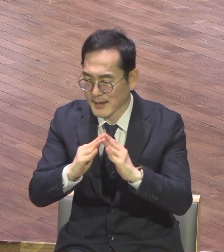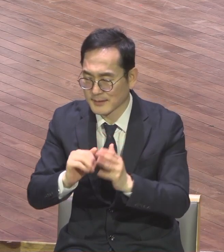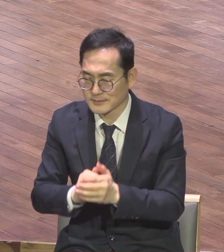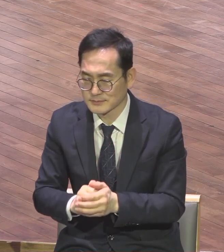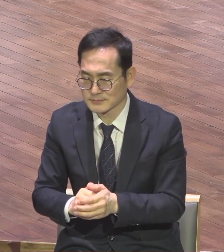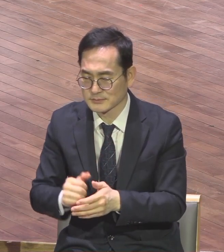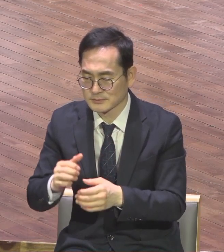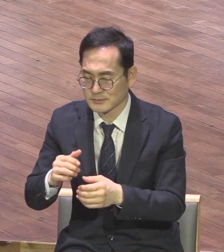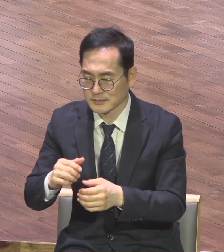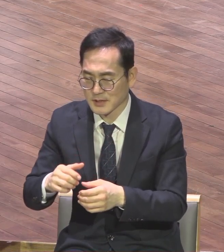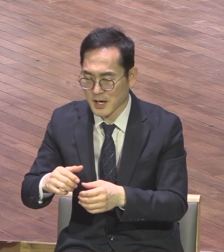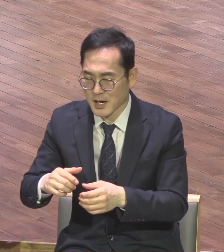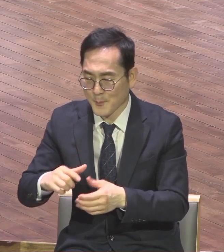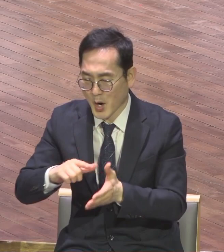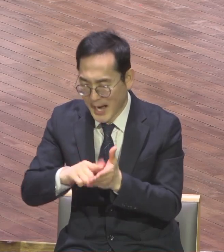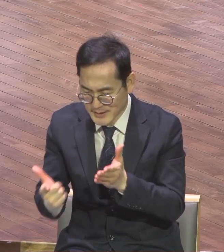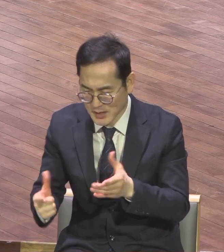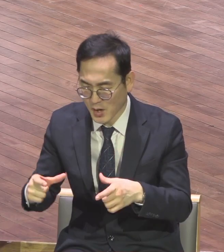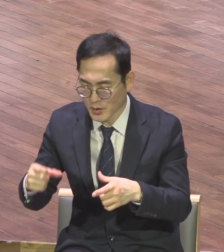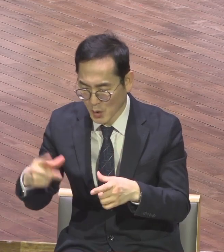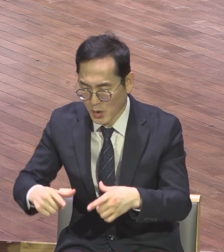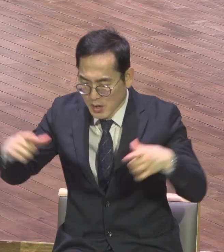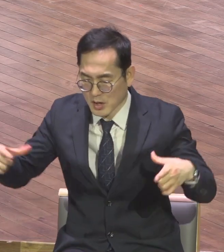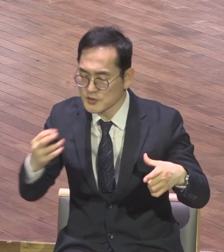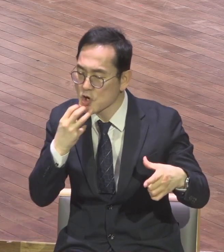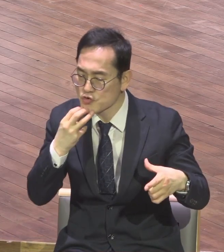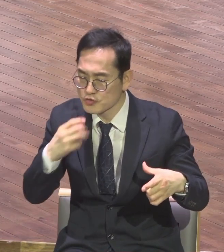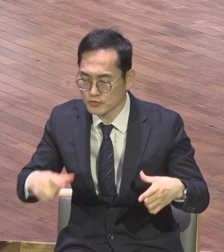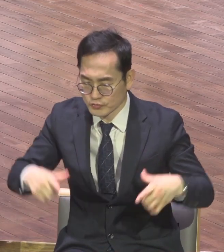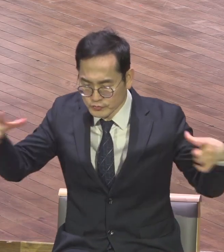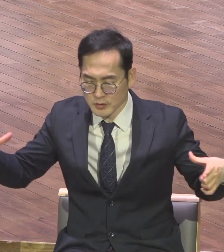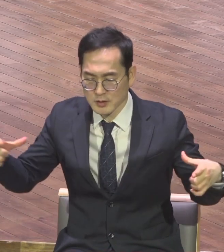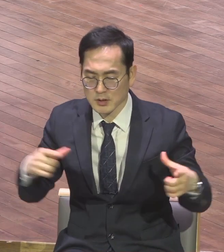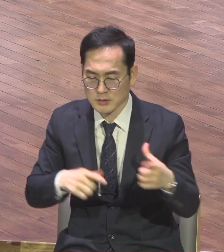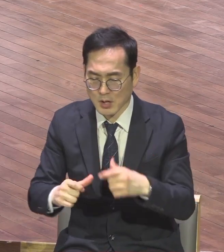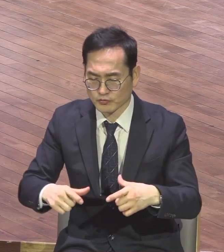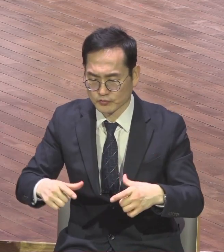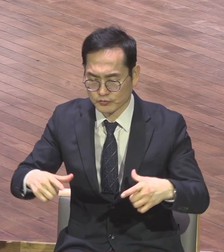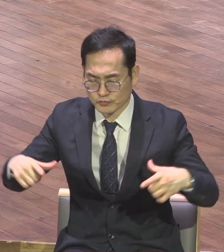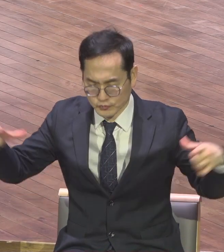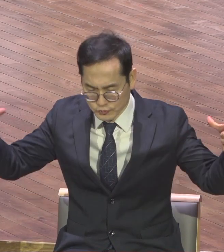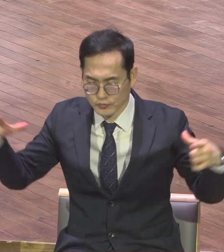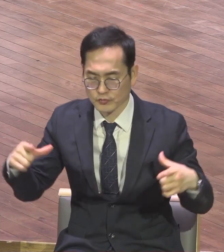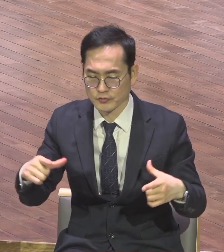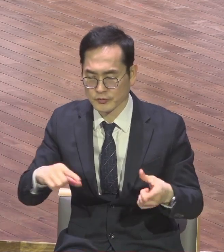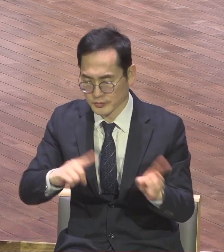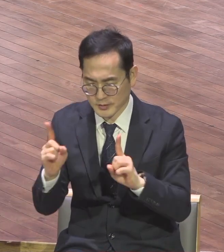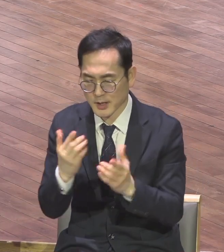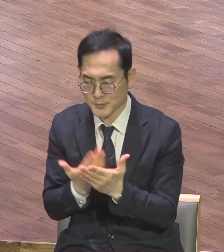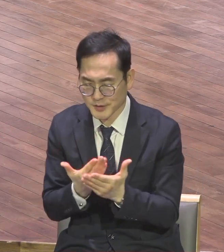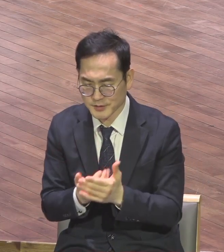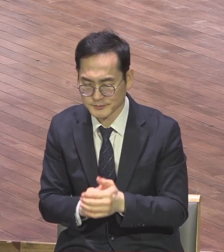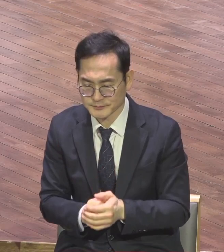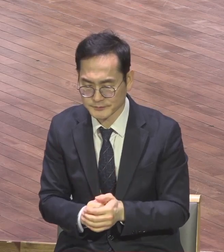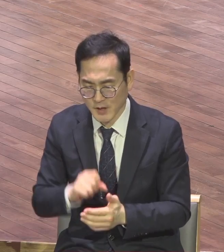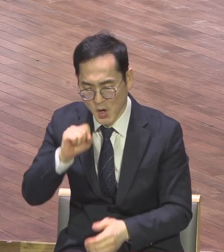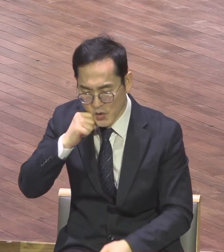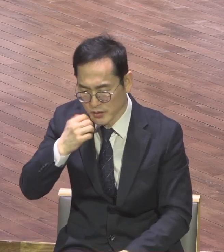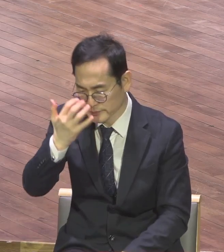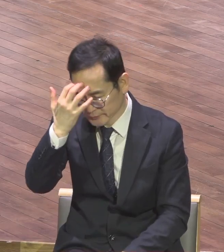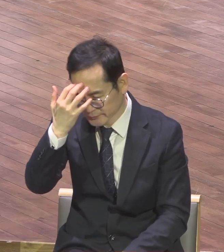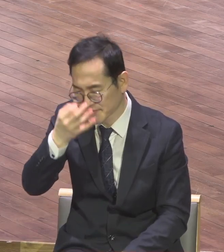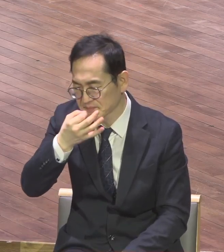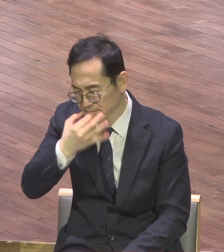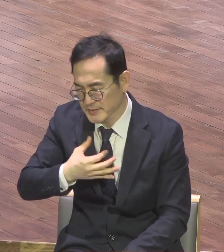서울 수도권 전역에 세워지는 부흥의 역사가 일어나게 하여 주옵소서. 어떤 어려움과 아픔과